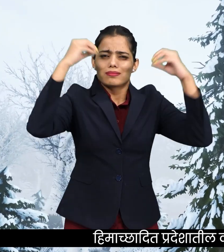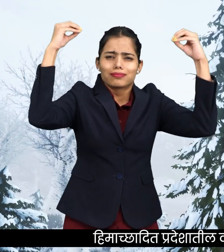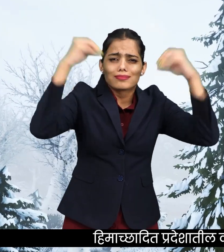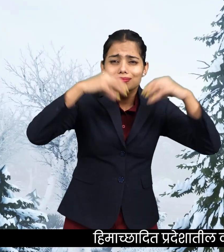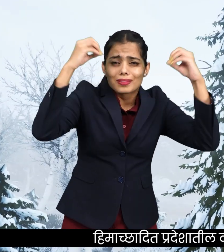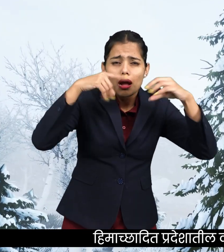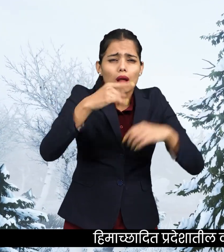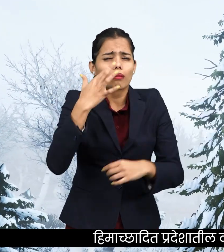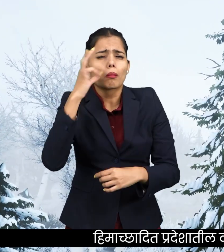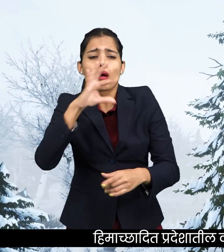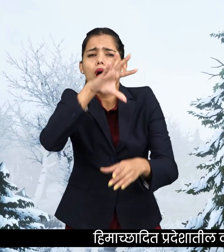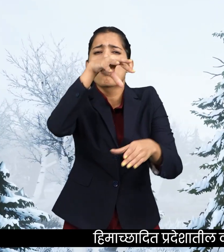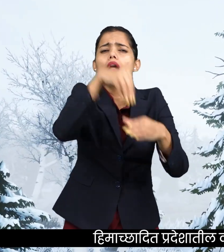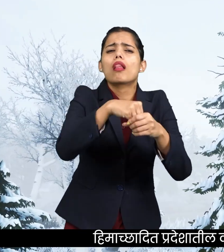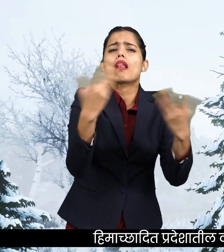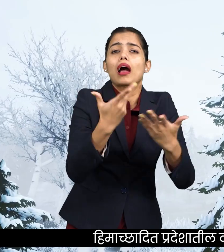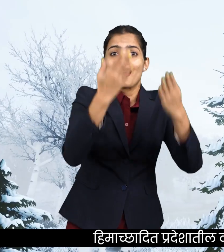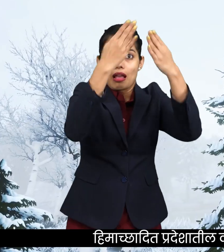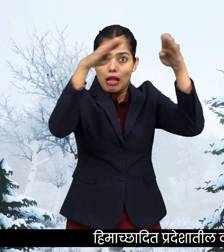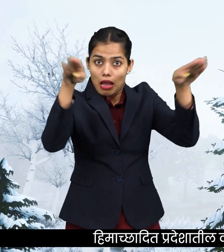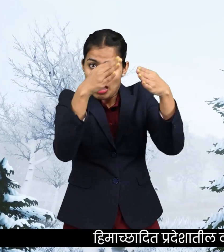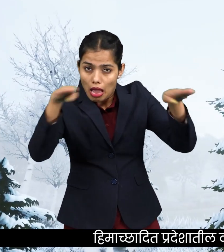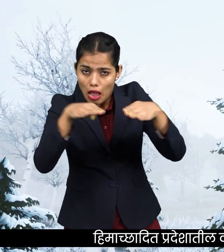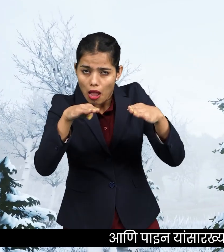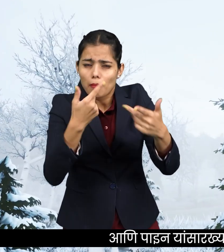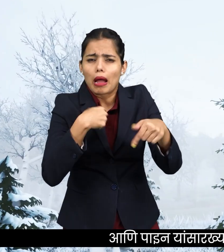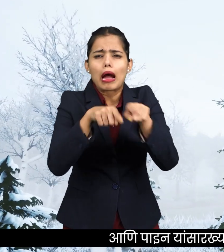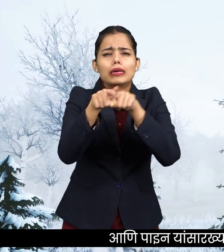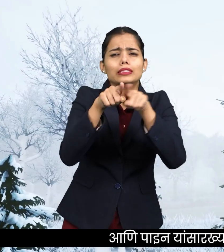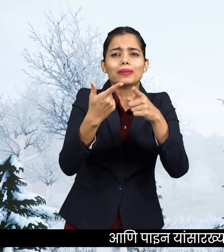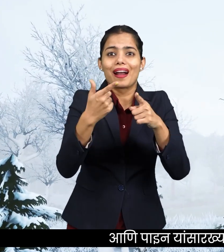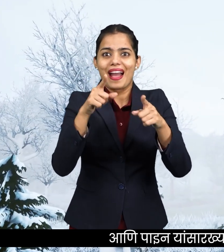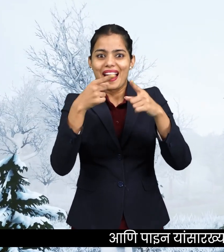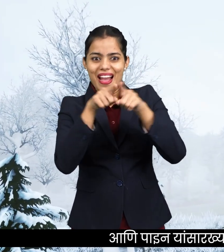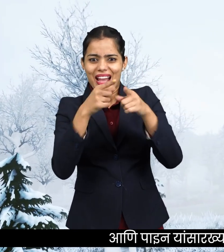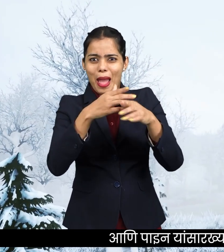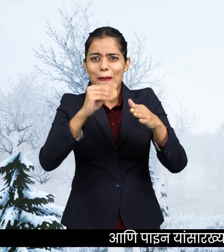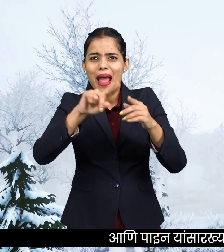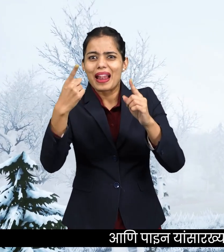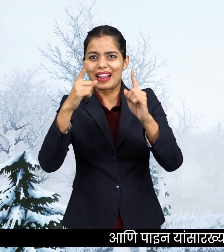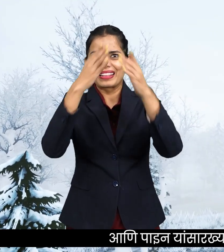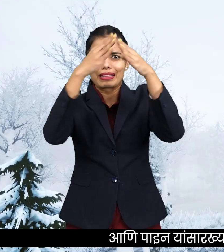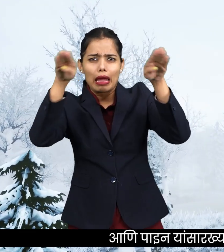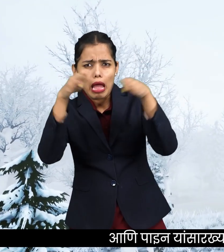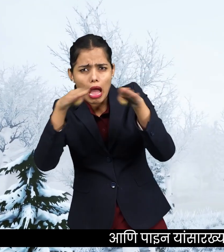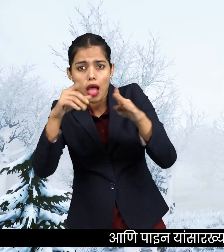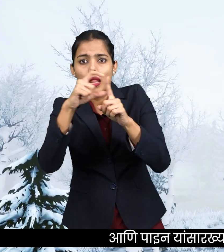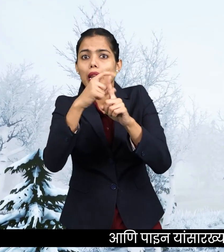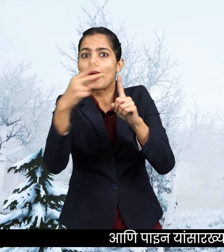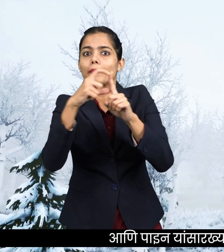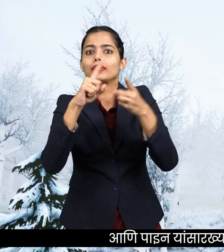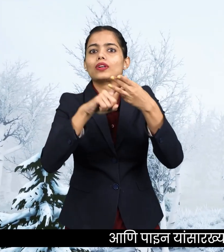हिमाच्छादित प्रदेशातील वनस्पतींमध्ये प्रामुख्याने देवदार आणि पाईन यासारख्या